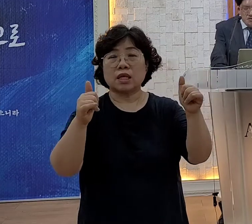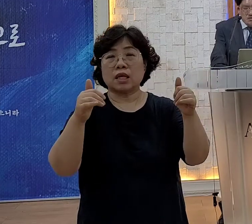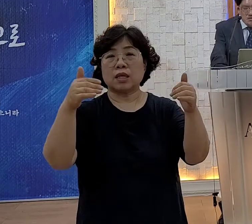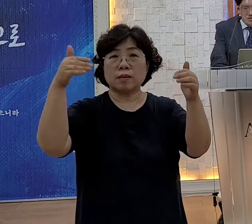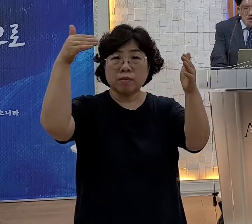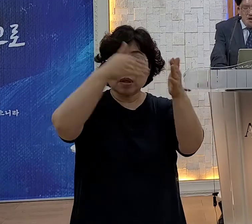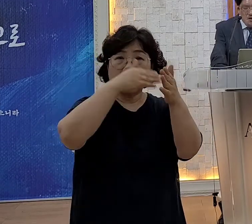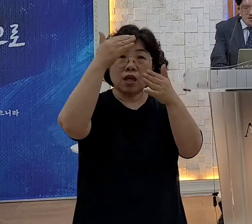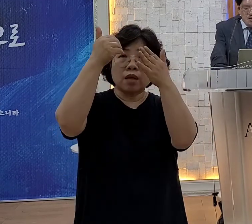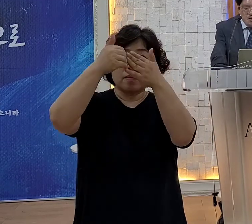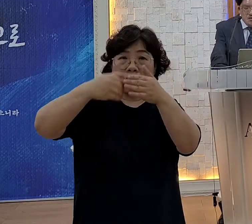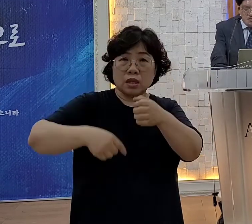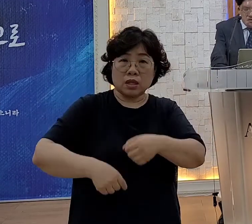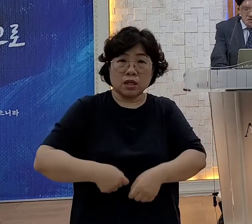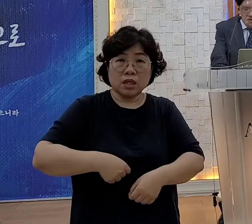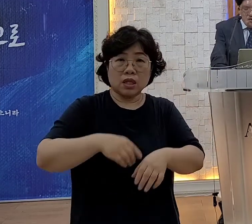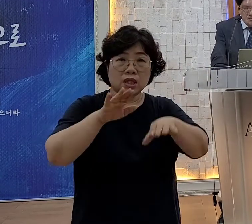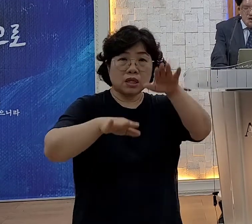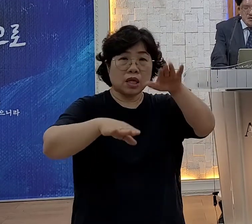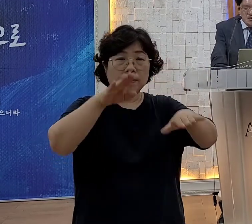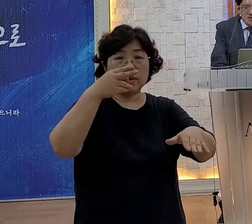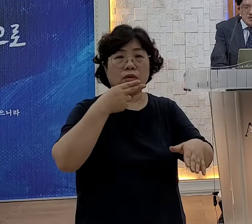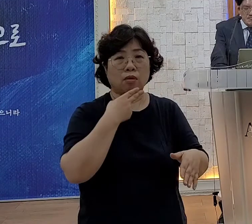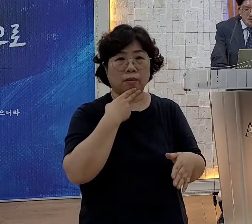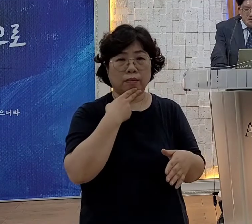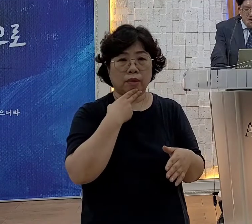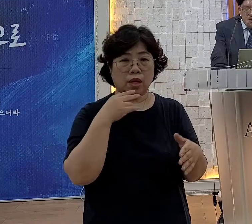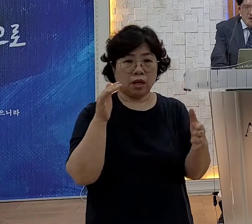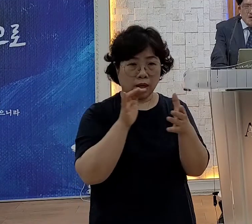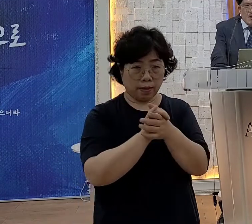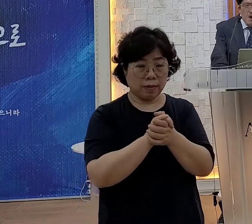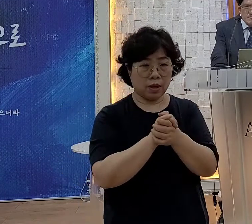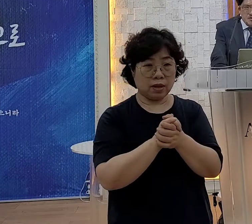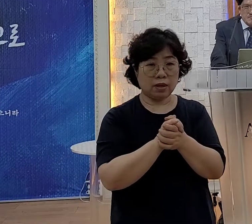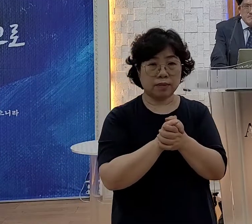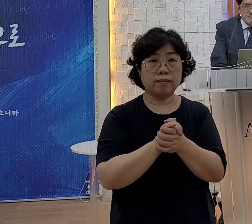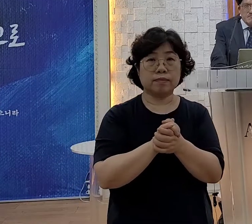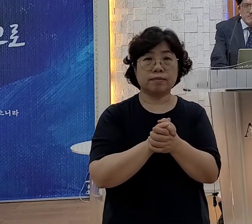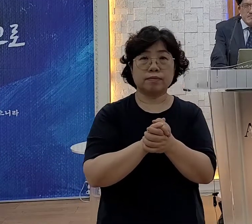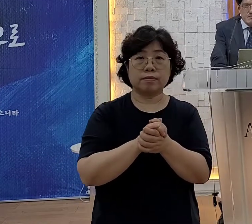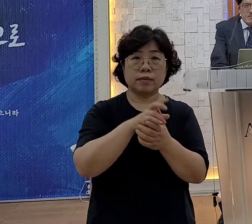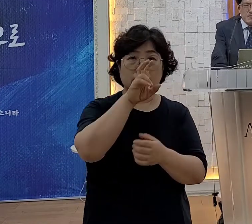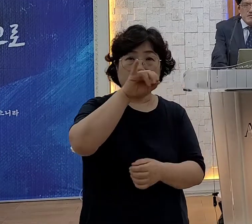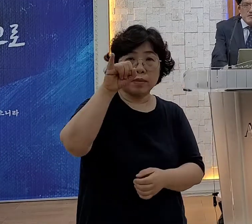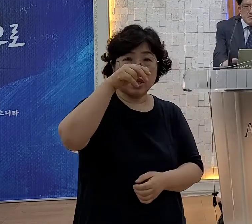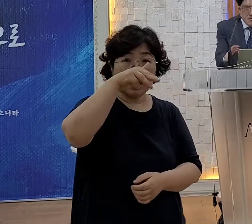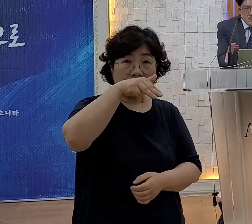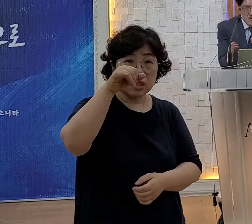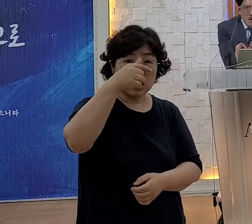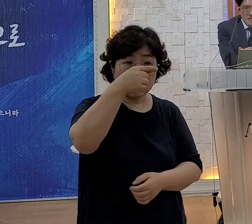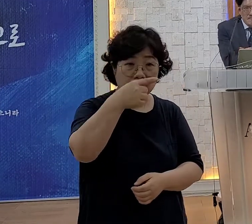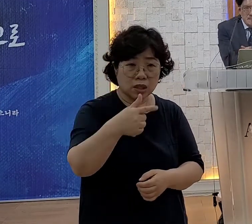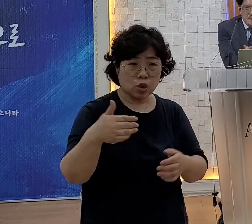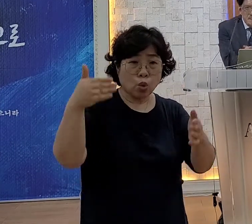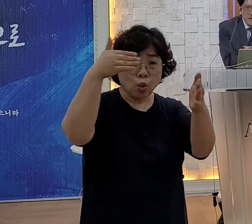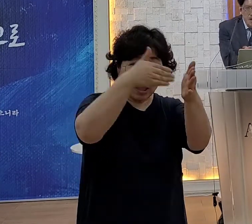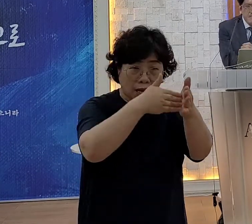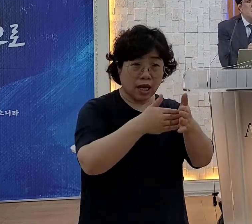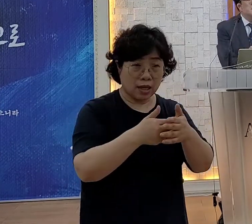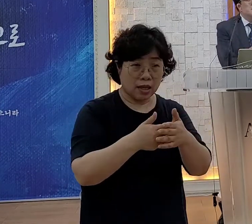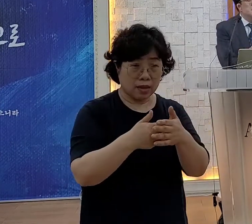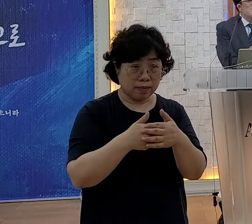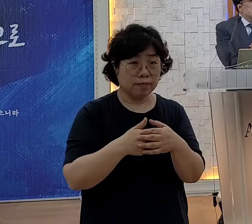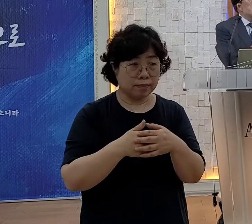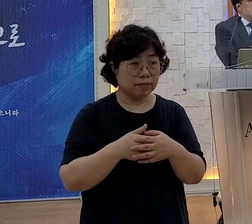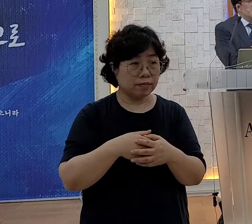자에게 미치는 하나님의 은이 차별이 없느니라. 아멘. 여러분 믿습니까?